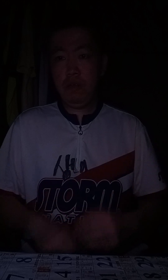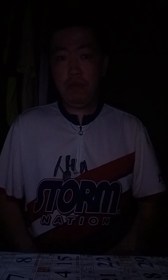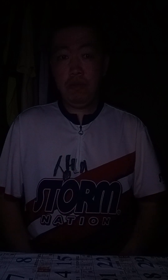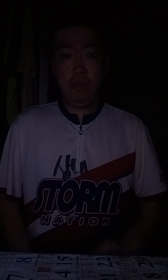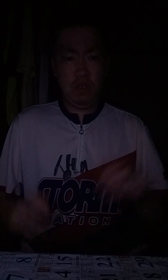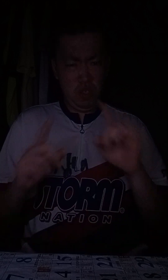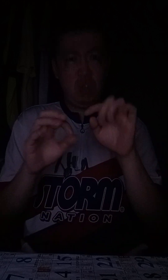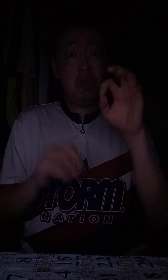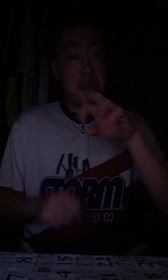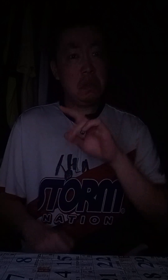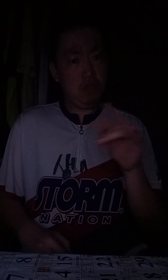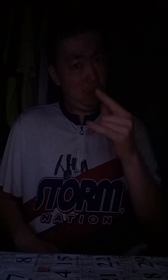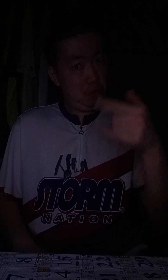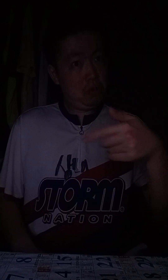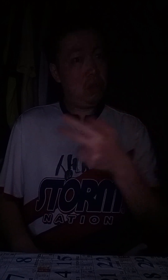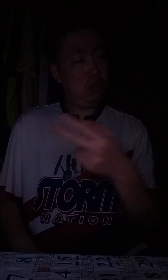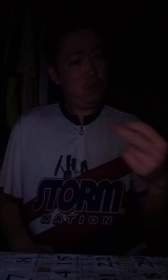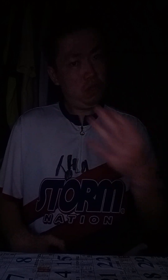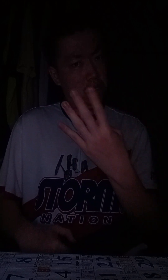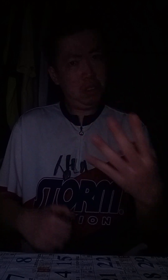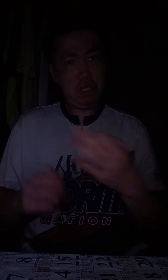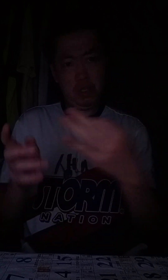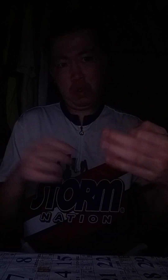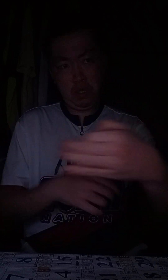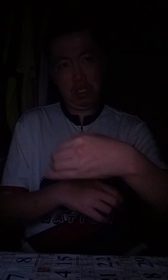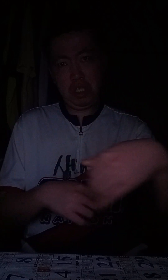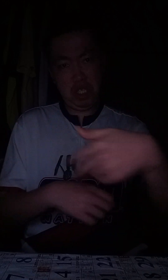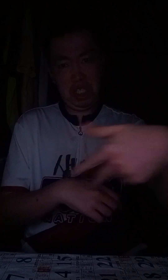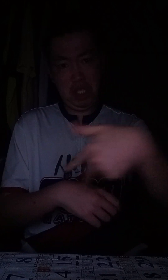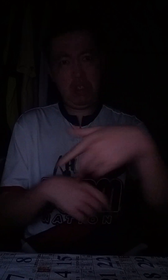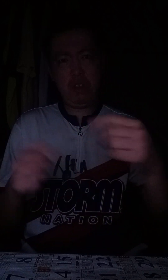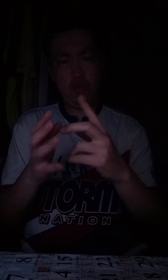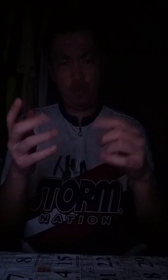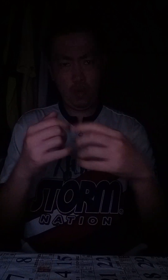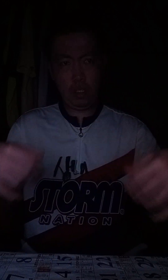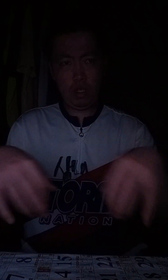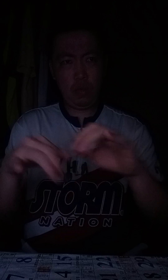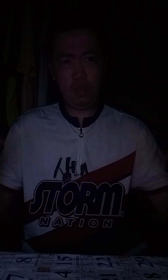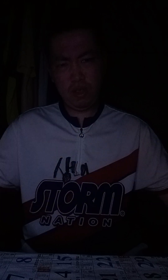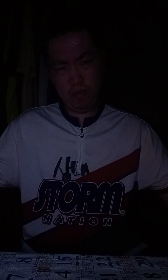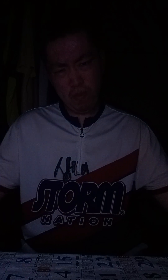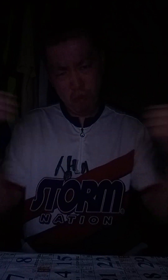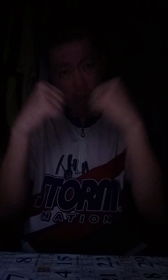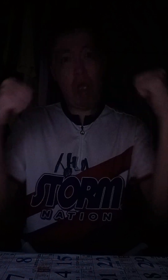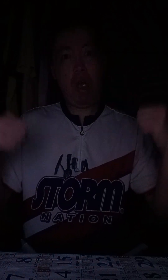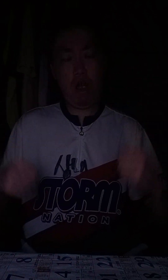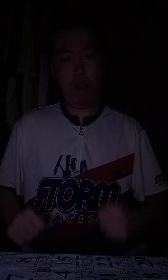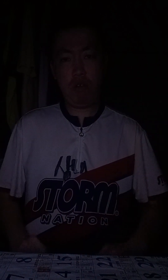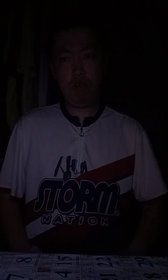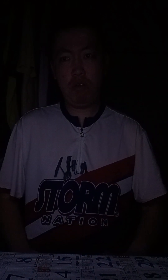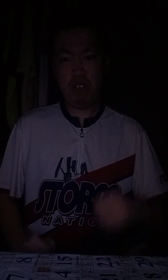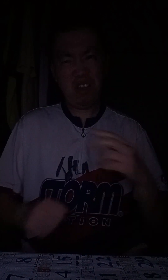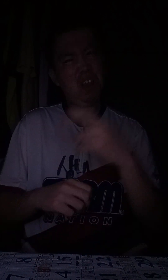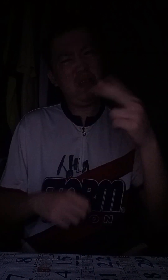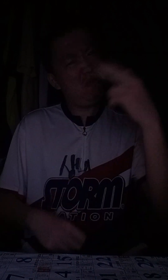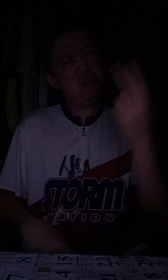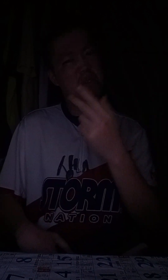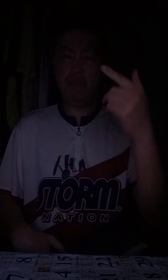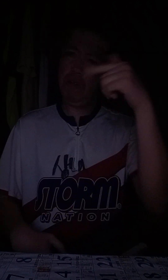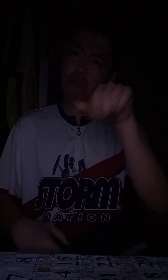저녁 8시 10분쯤 사거리에서 마주 달리던 시내버스와 승합차가 충돌했습니다. 이 사고로 승합차 운전자와 버스